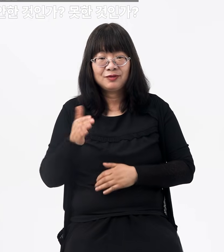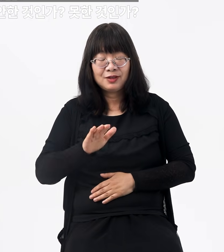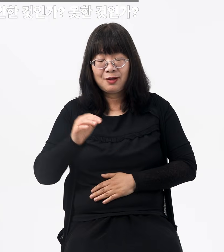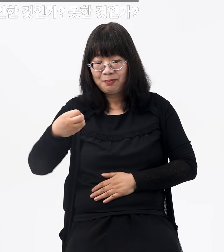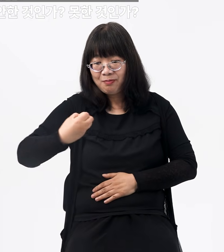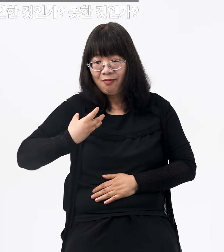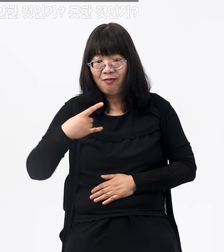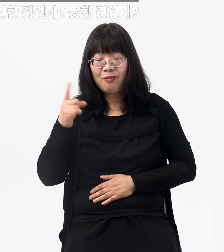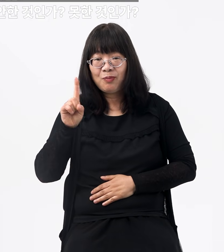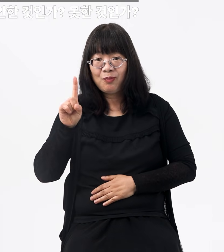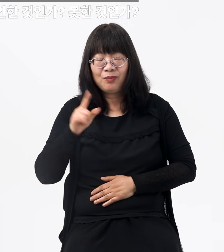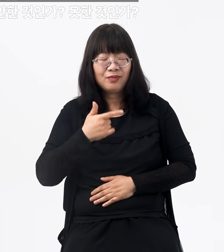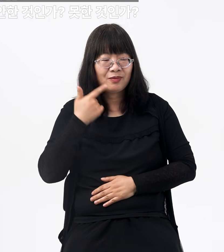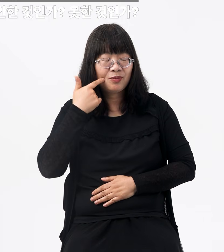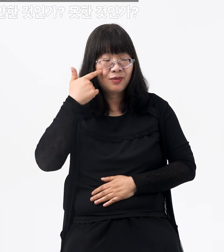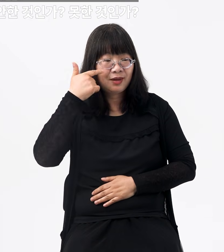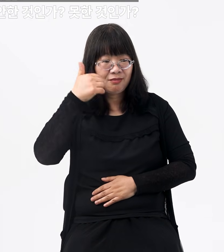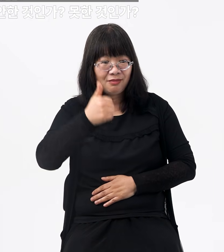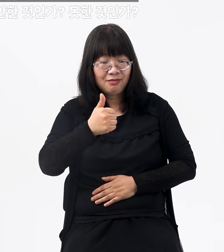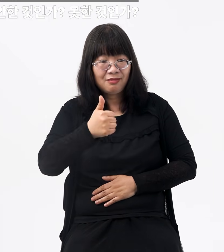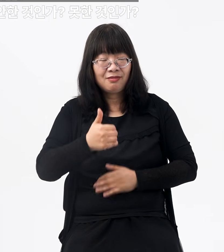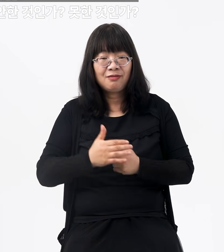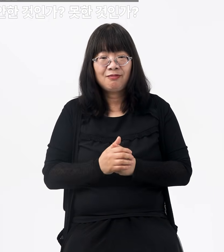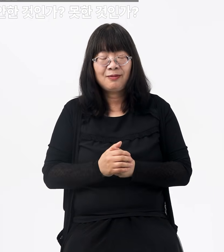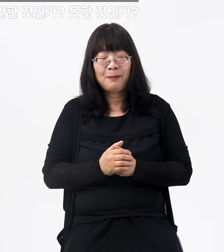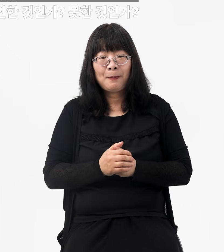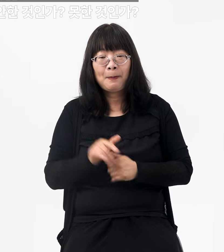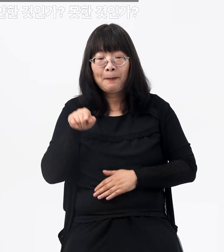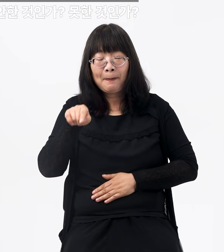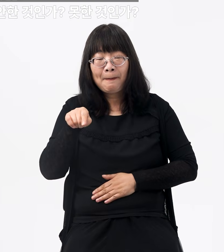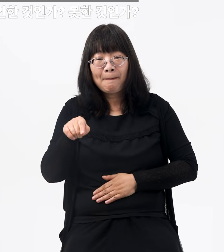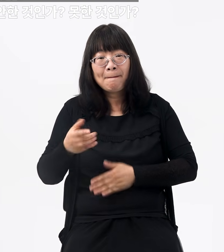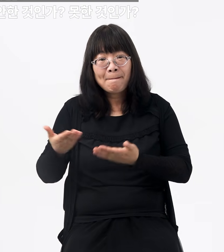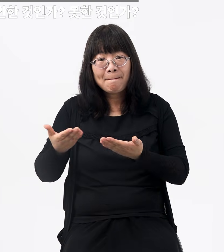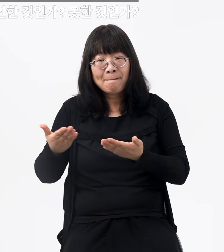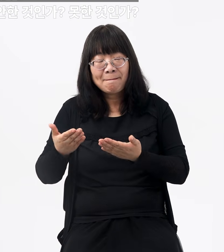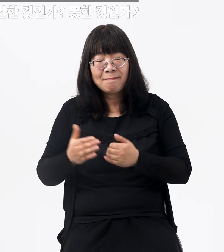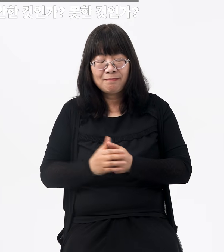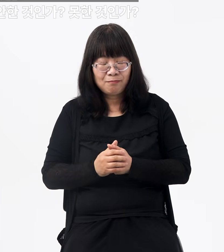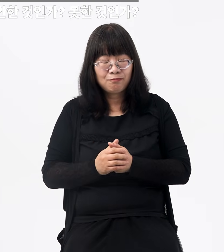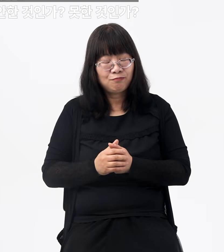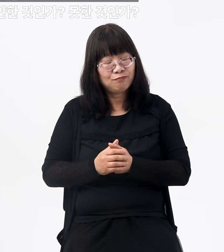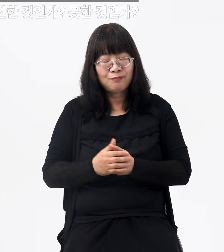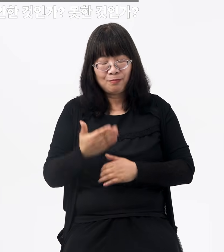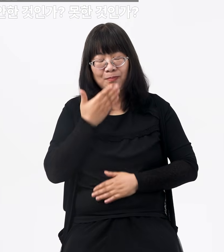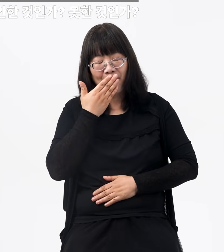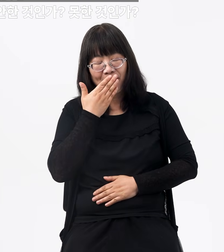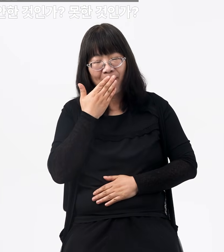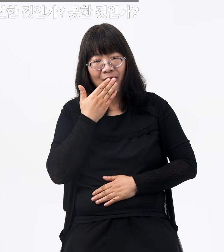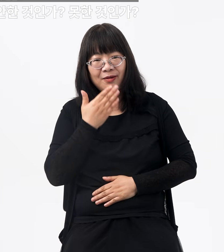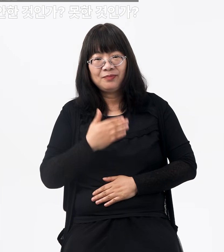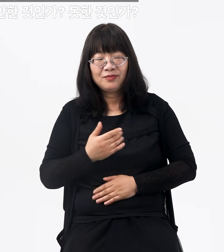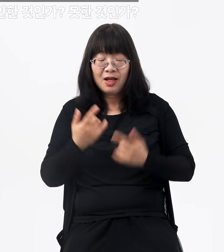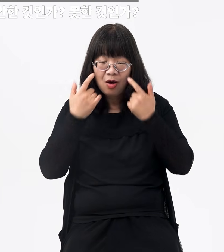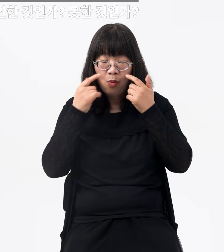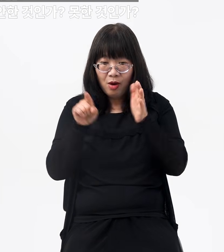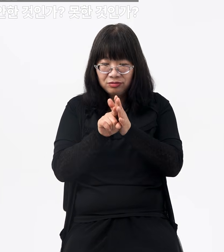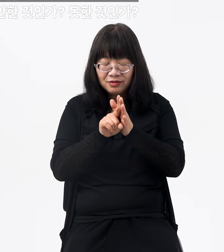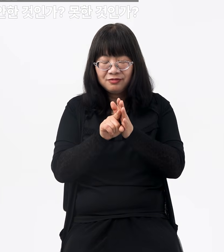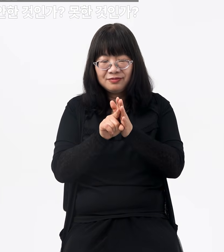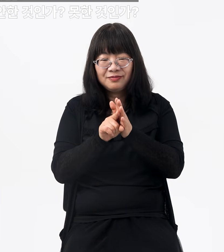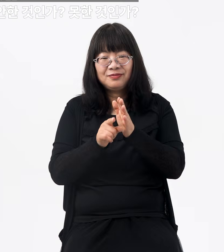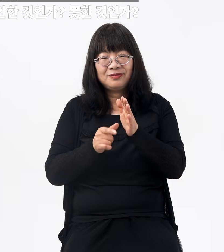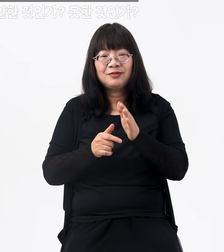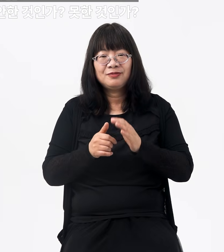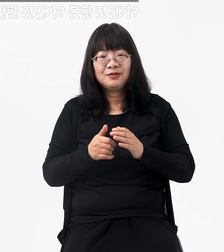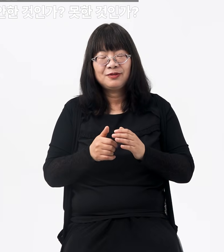얘기를 해요. 목사님, 이거는 되는 겁니다. 그래요. 뭐 확실히 될 겁니다. 뭐